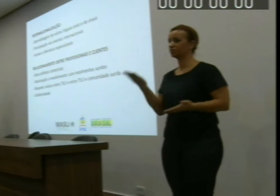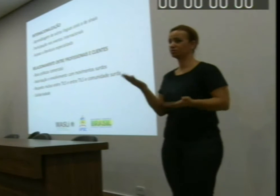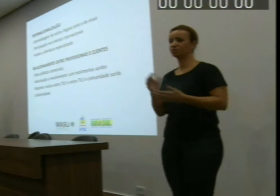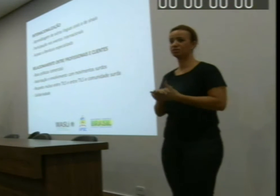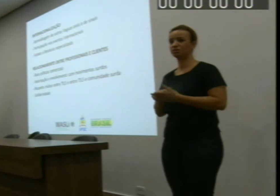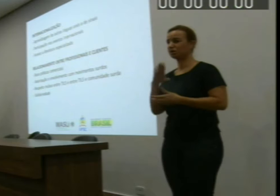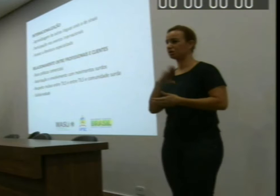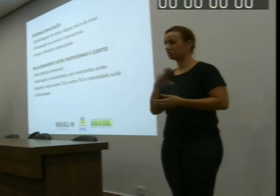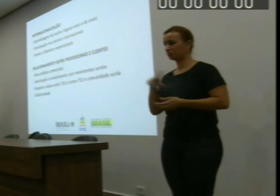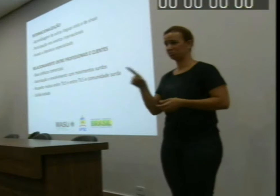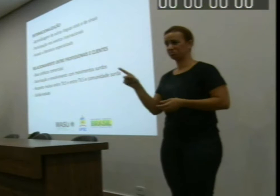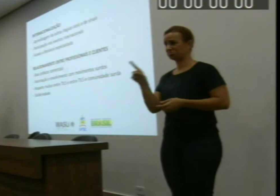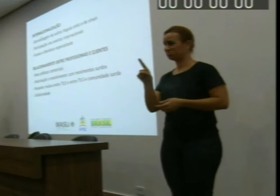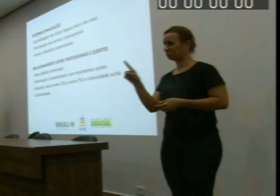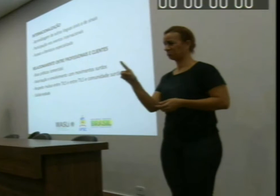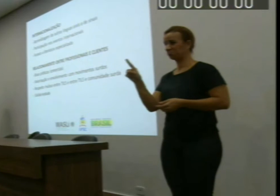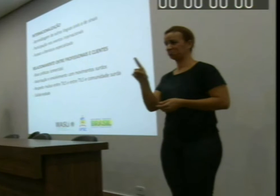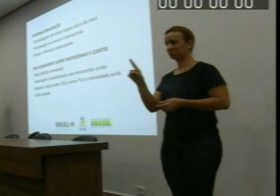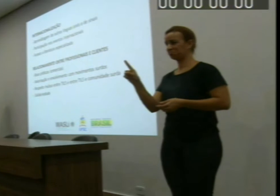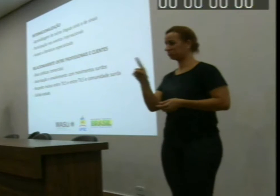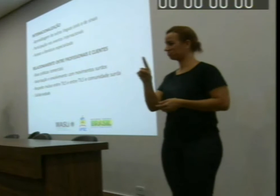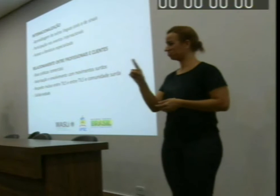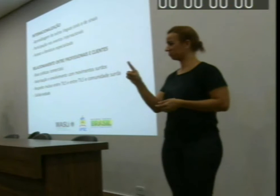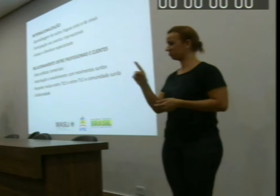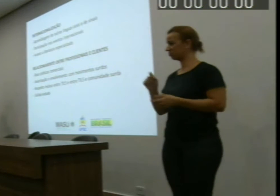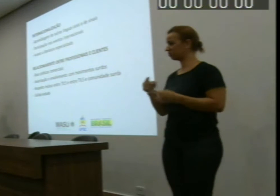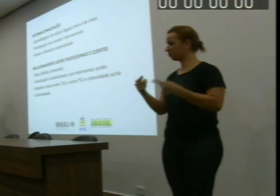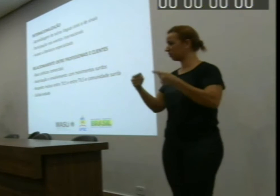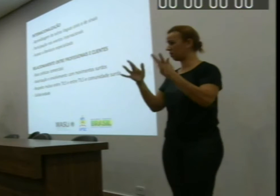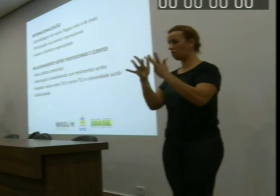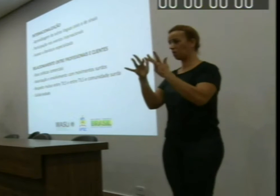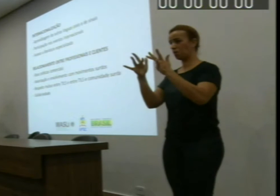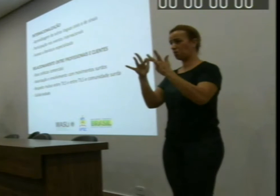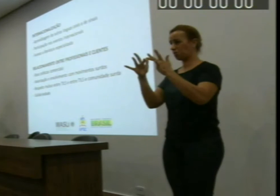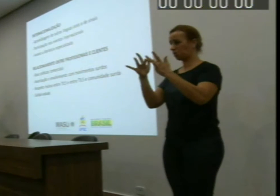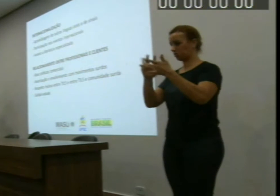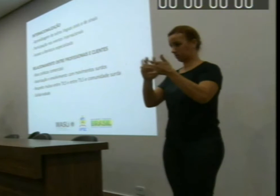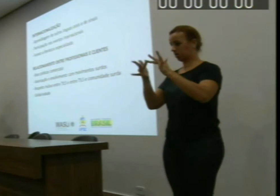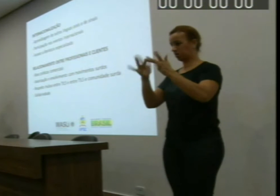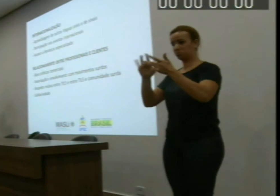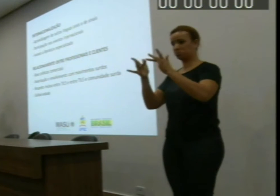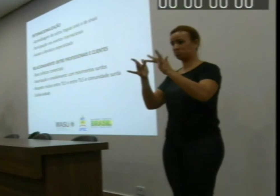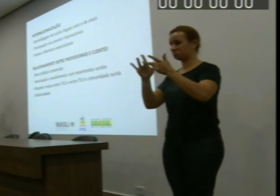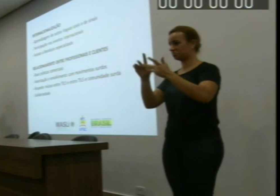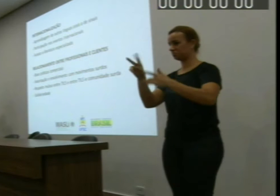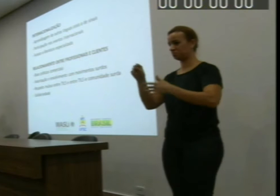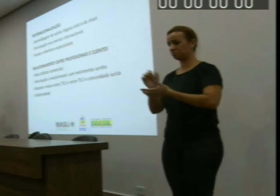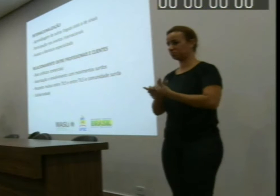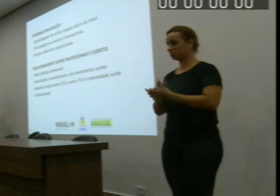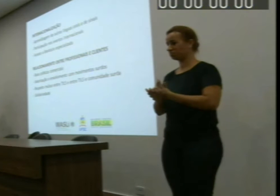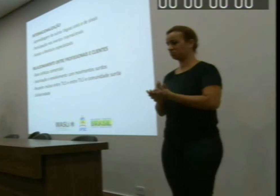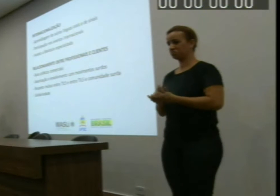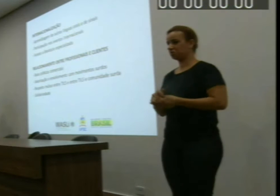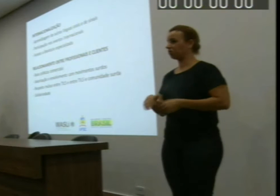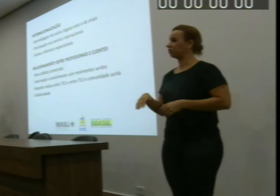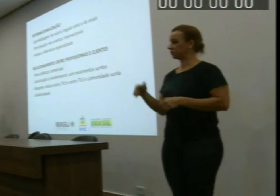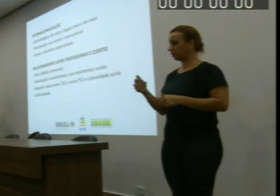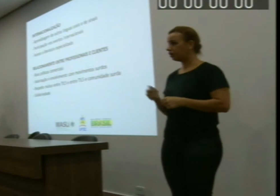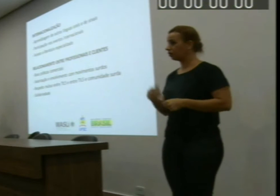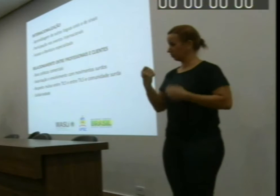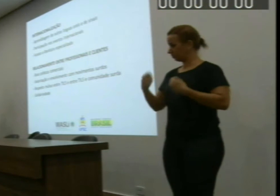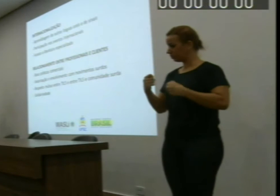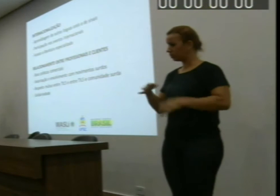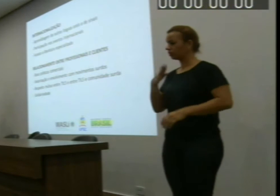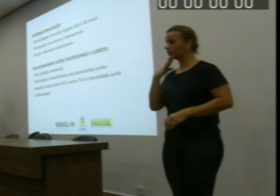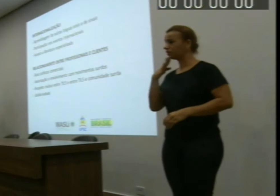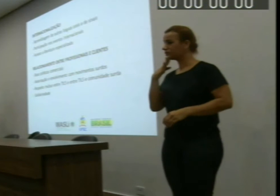nunca figura nessas línguas de de de contato em espaços internacionais daí a importância de ter esse esse conhecimento